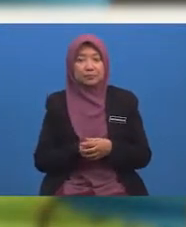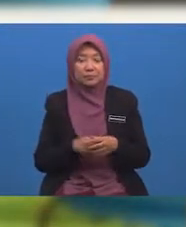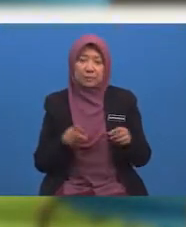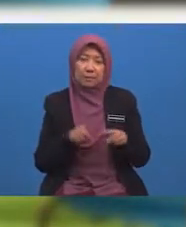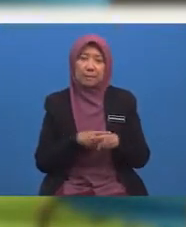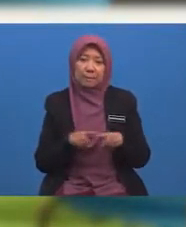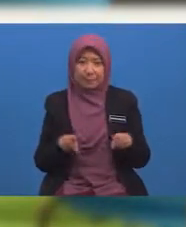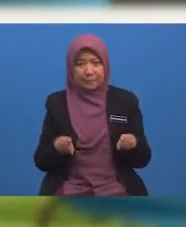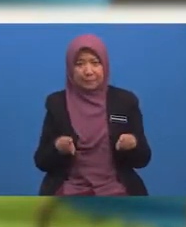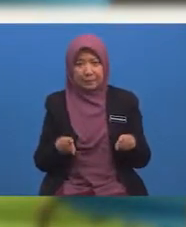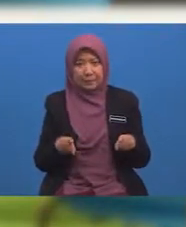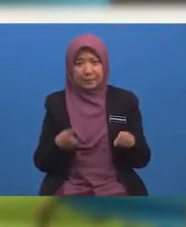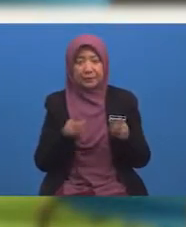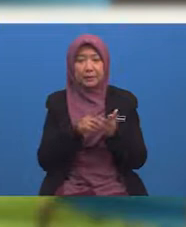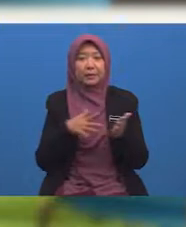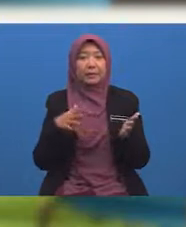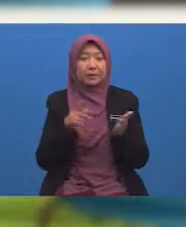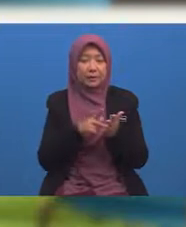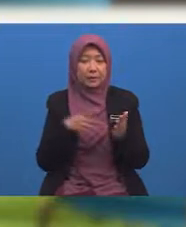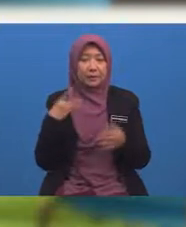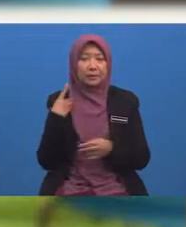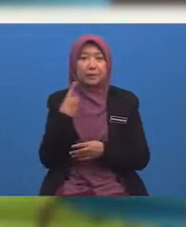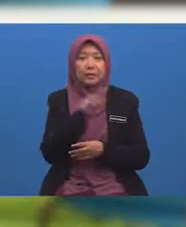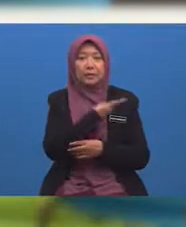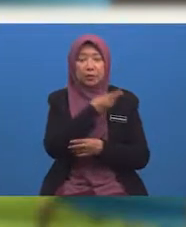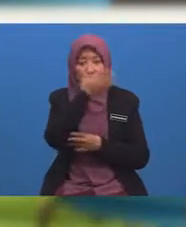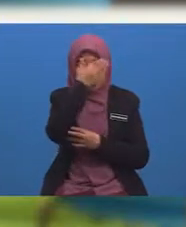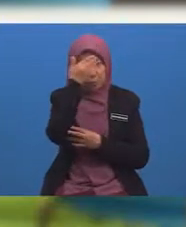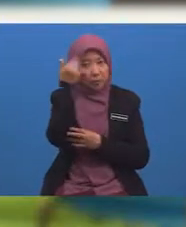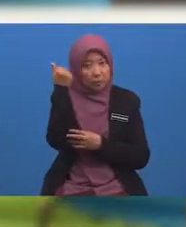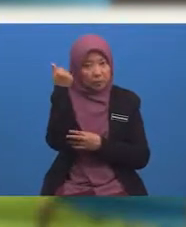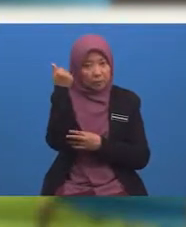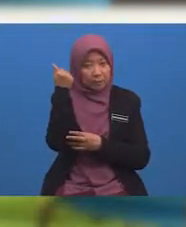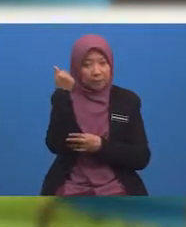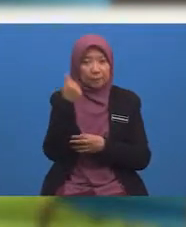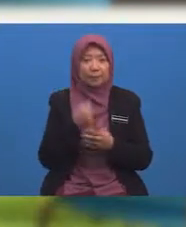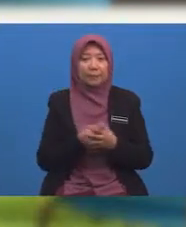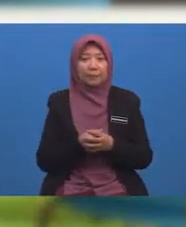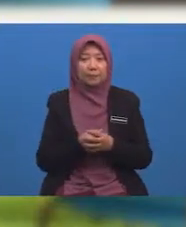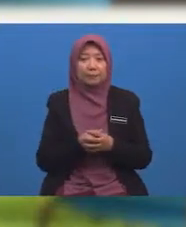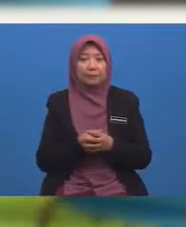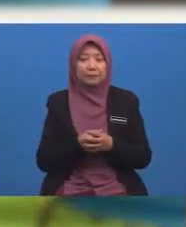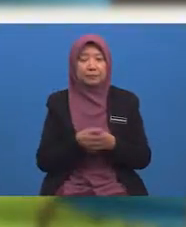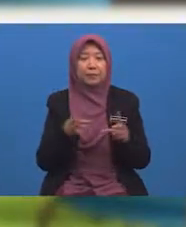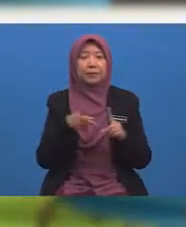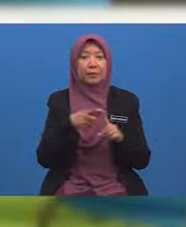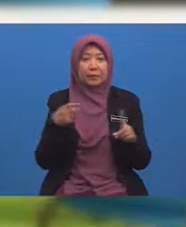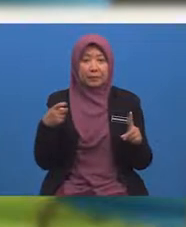Tapi kadang-kadang kita lupa atau leka